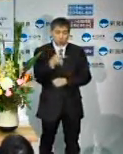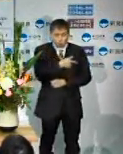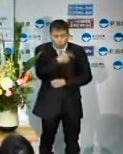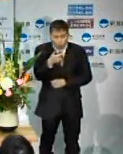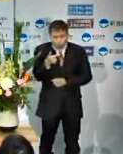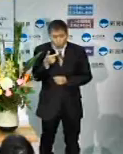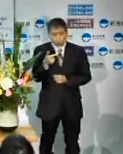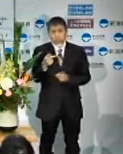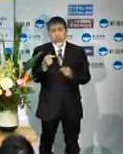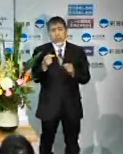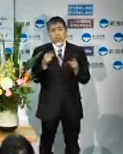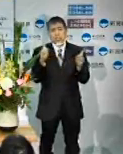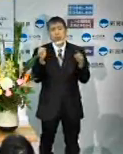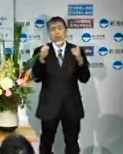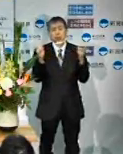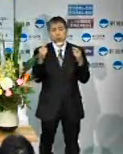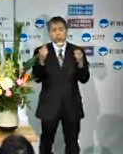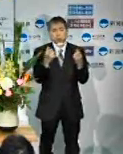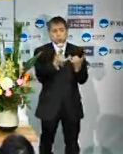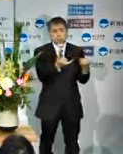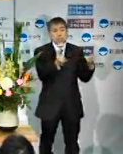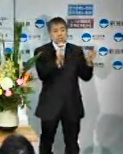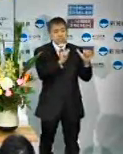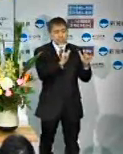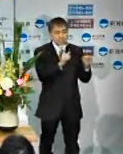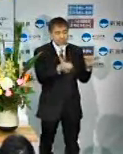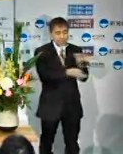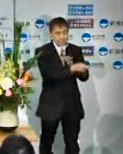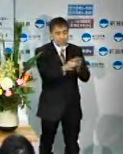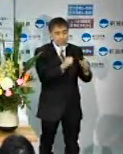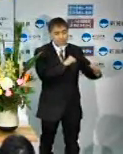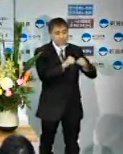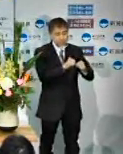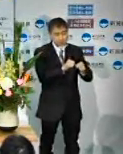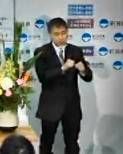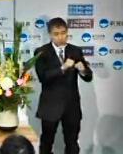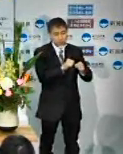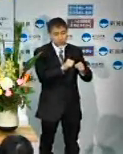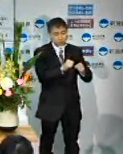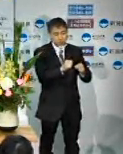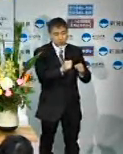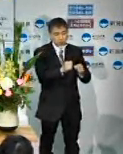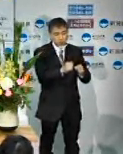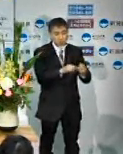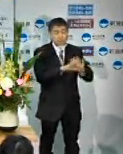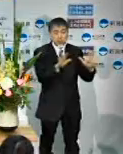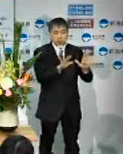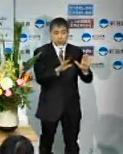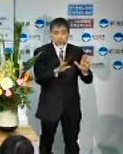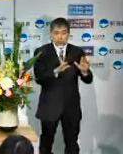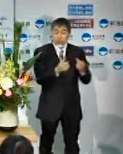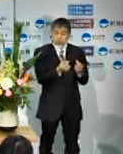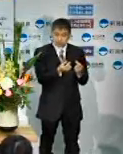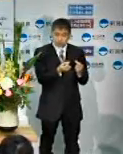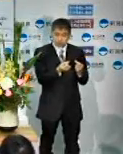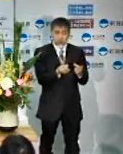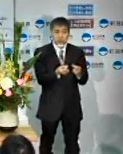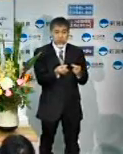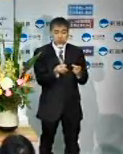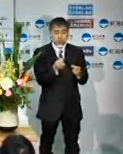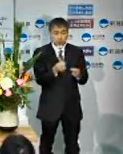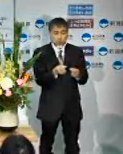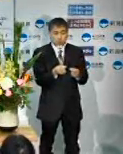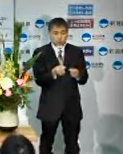ですとか、社会経済活動が 少しずつ平常化してきているように感じています。 このあたりその、ポストコロ